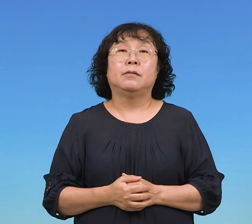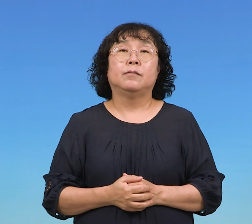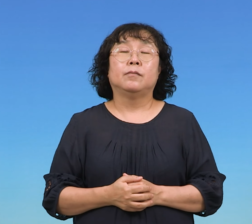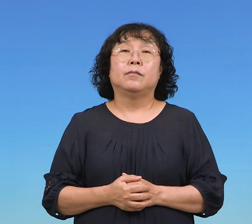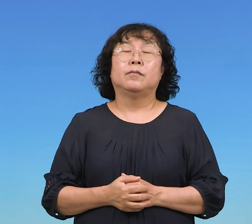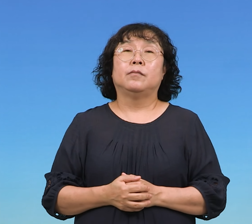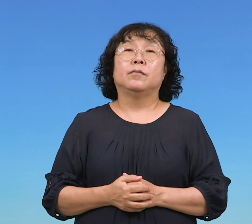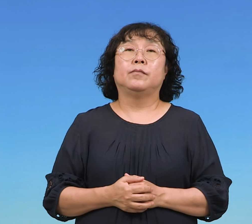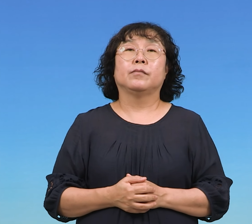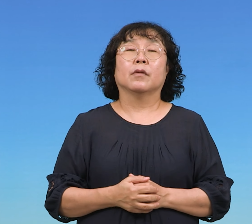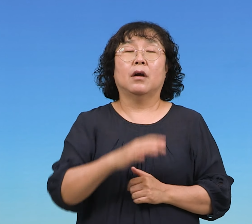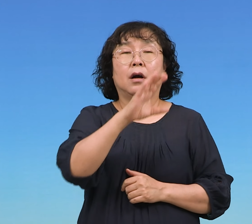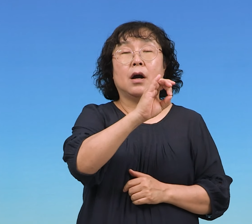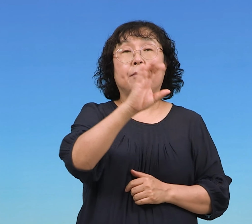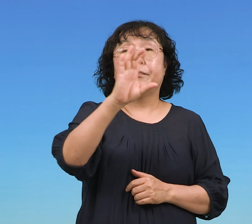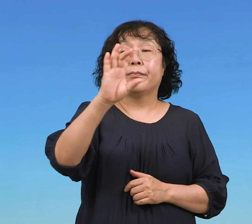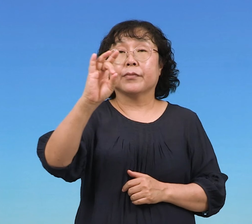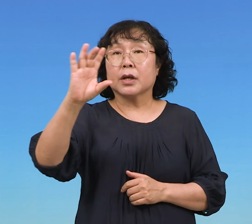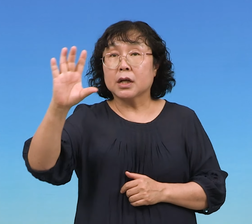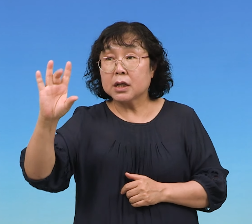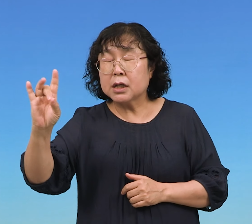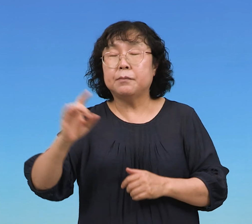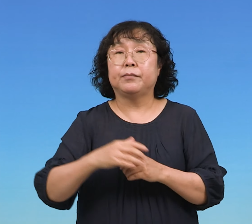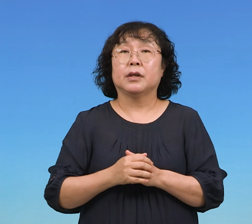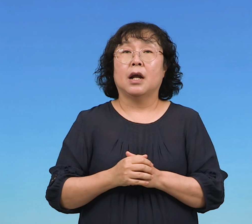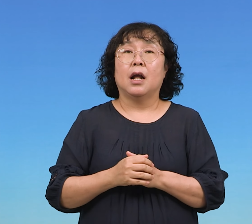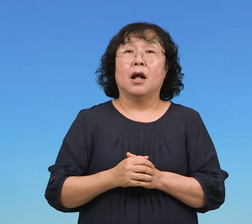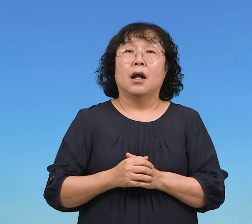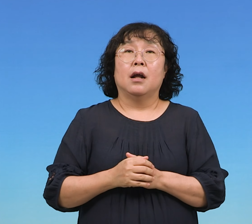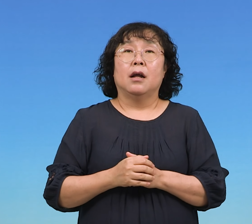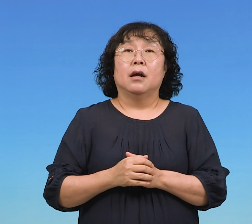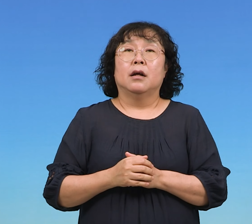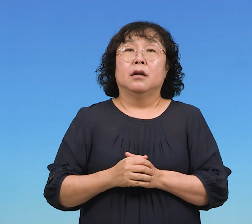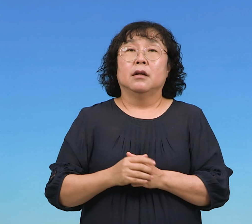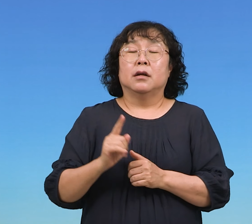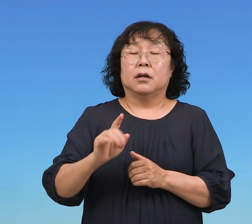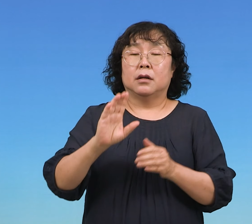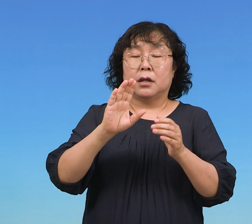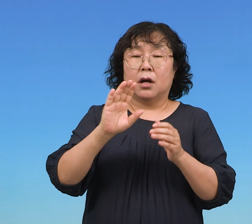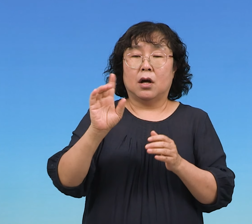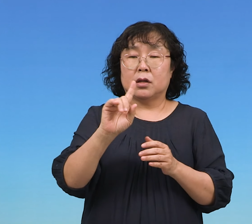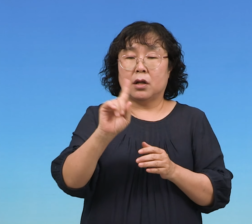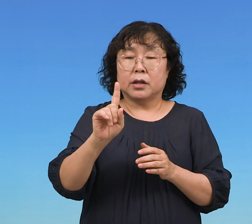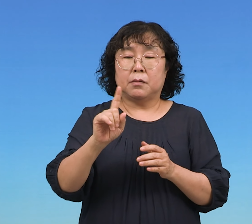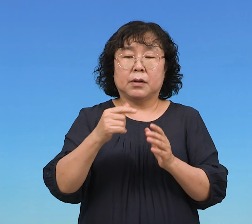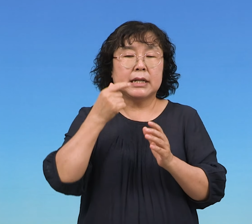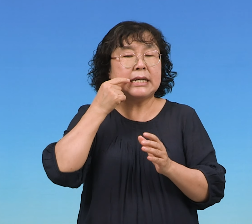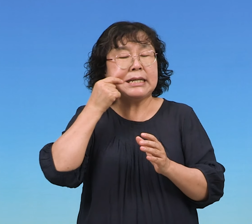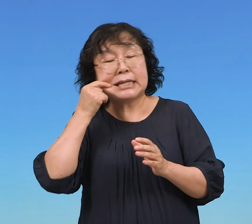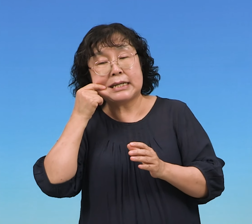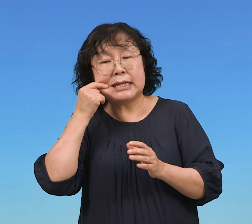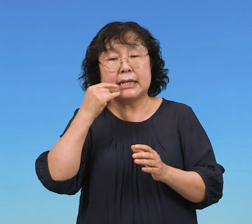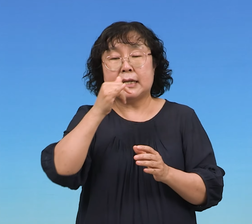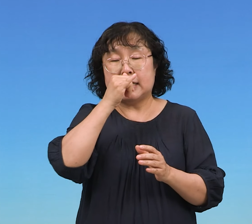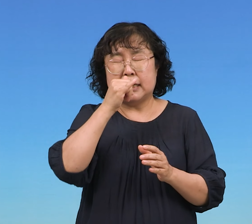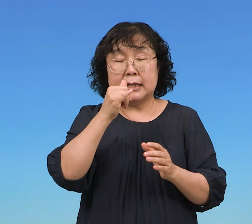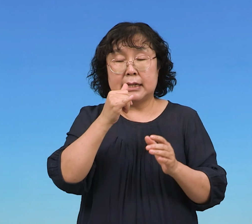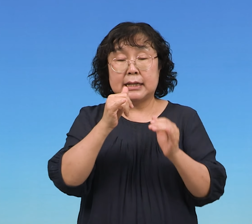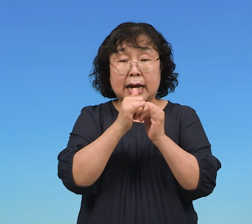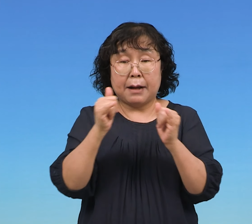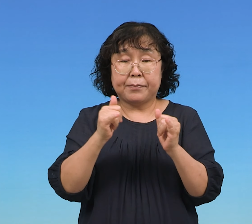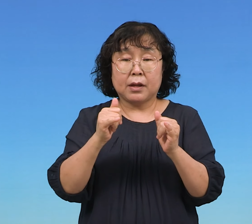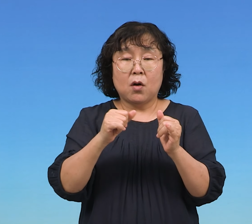없습니다. 간혹 이제 너무나 그 당시로 인기를 누리고 있던 어느 그